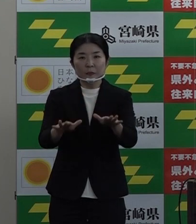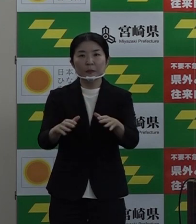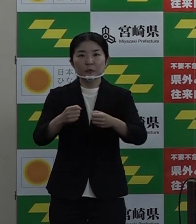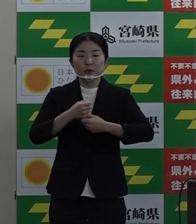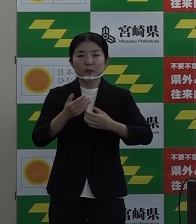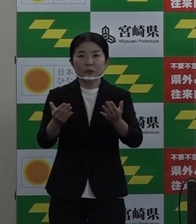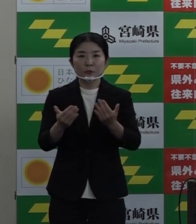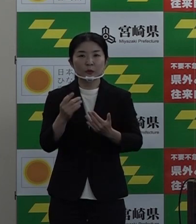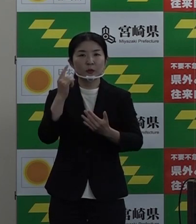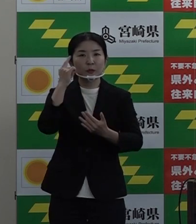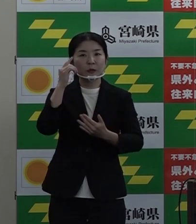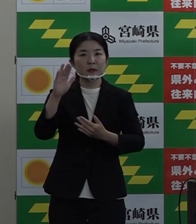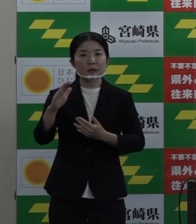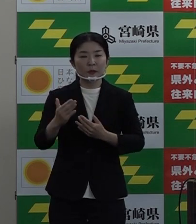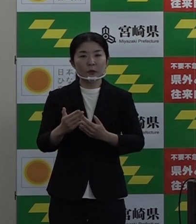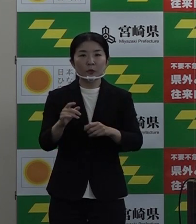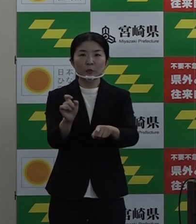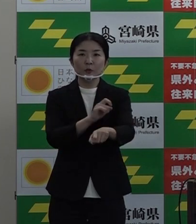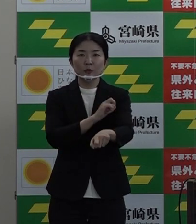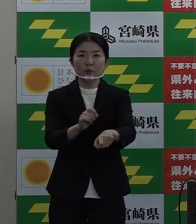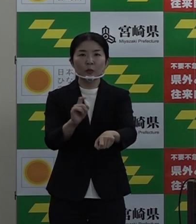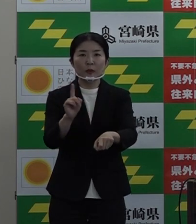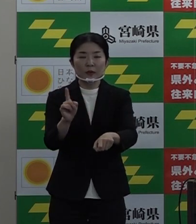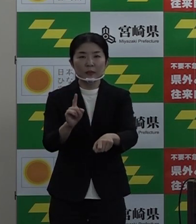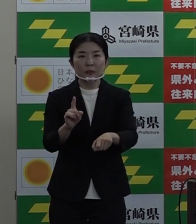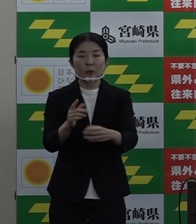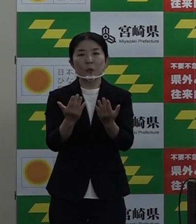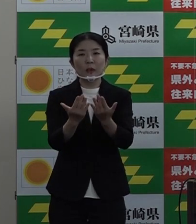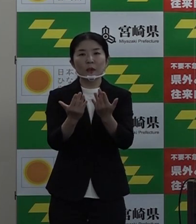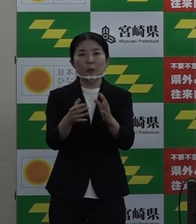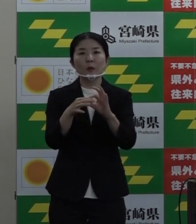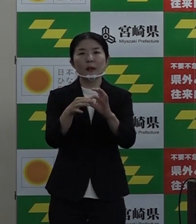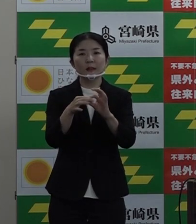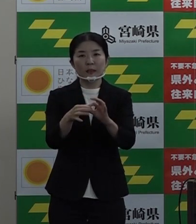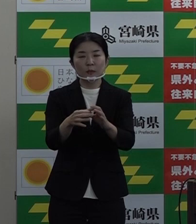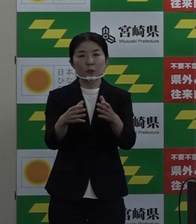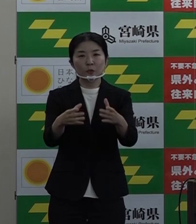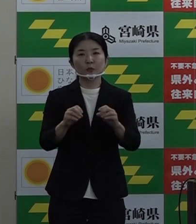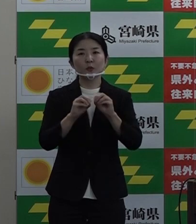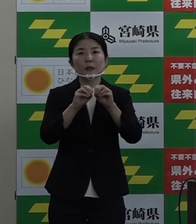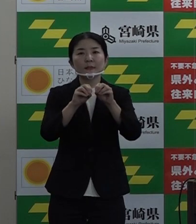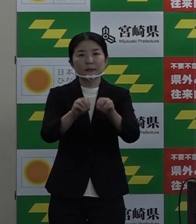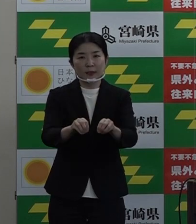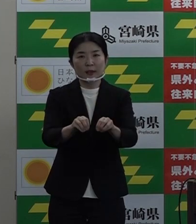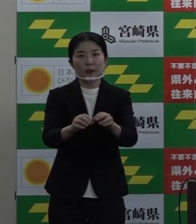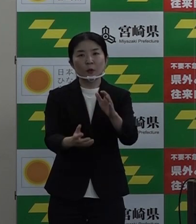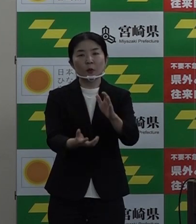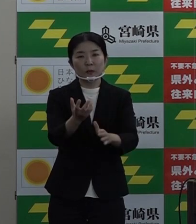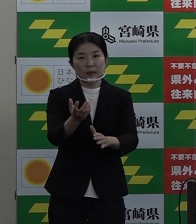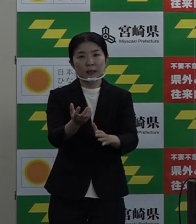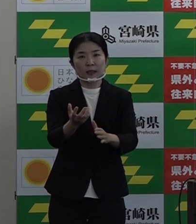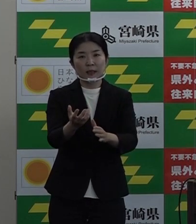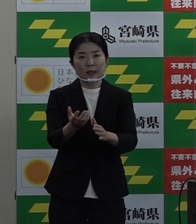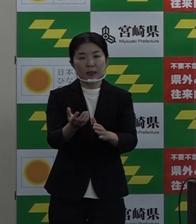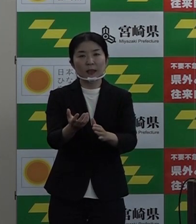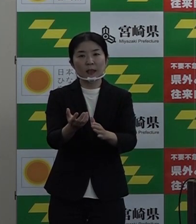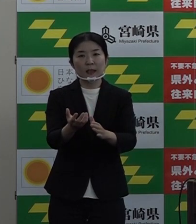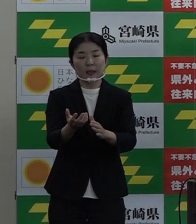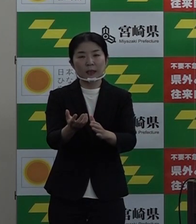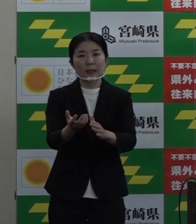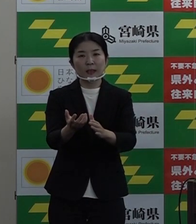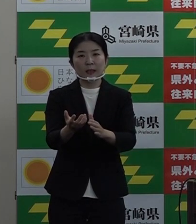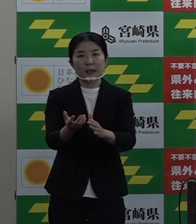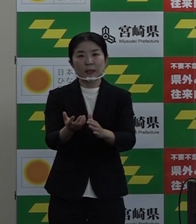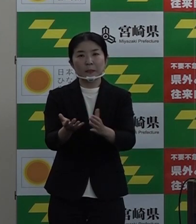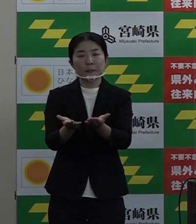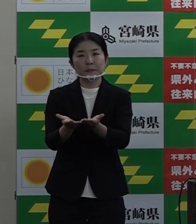ておりますが、ここの特徴としましては、学校関係等によるクラスターでありまして、繁華街等を通じて大きく